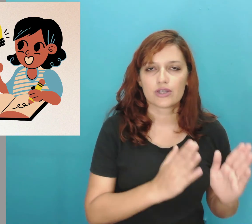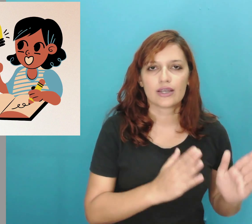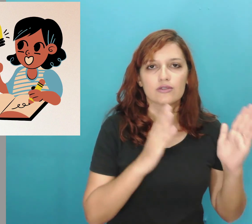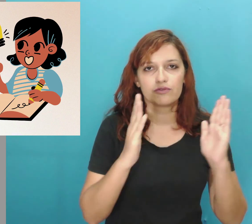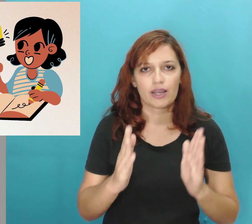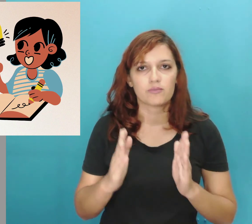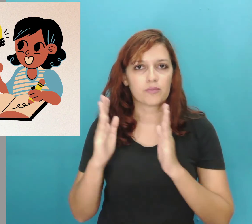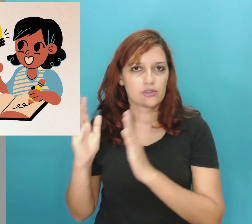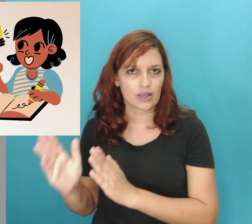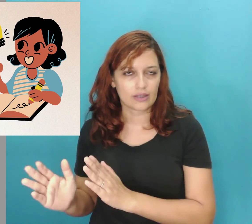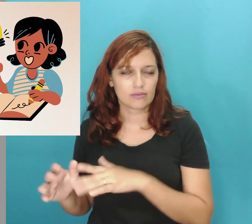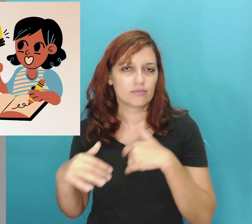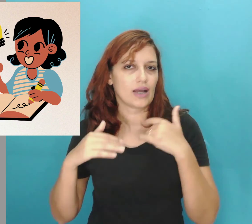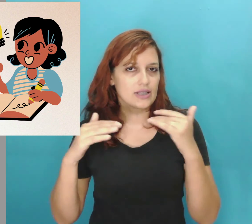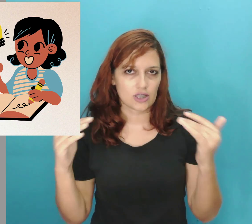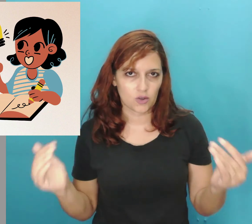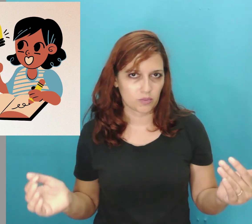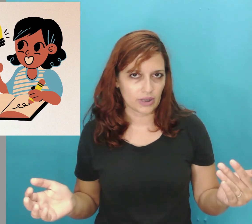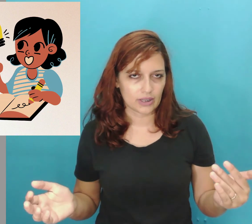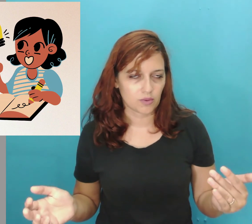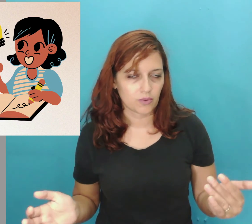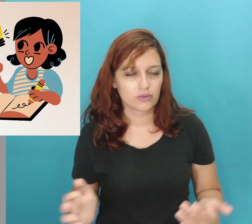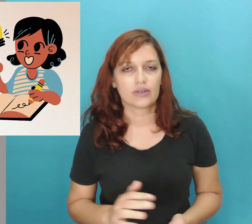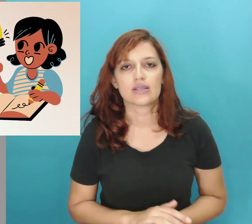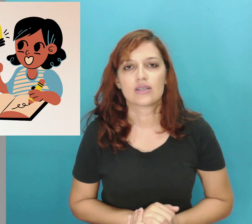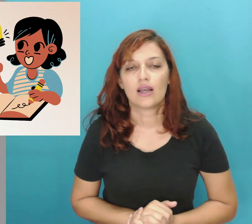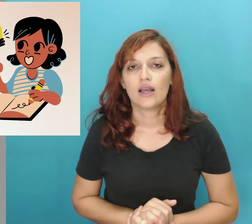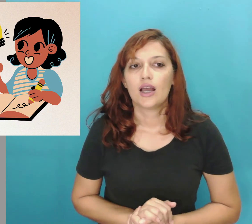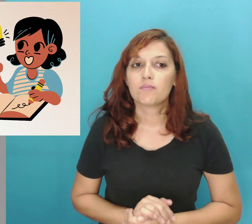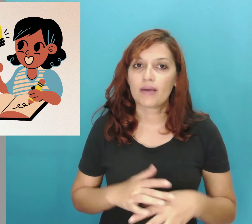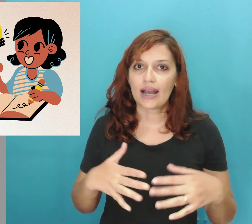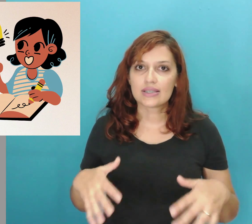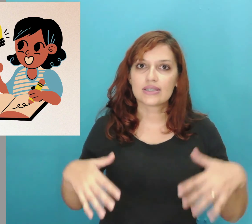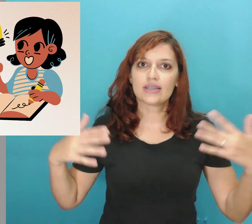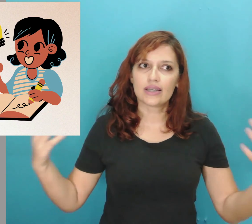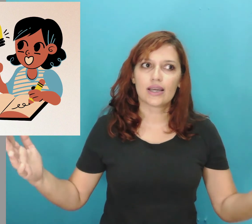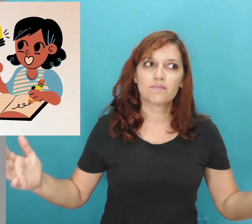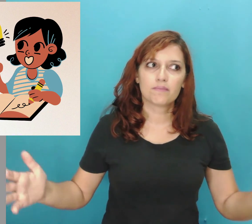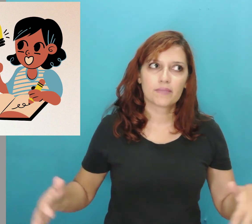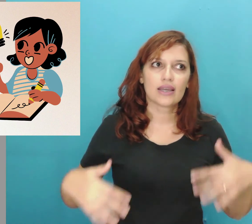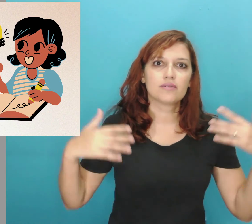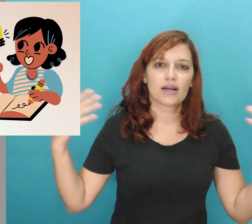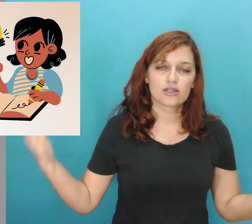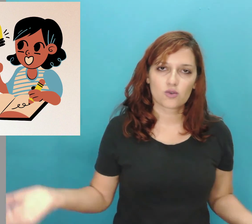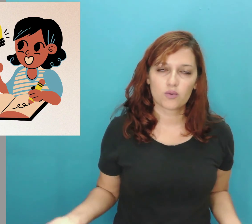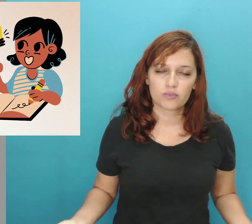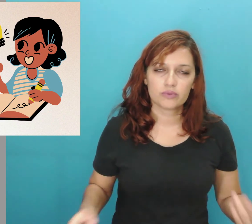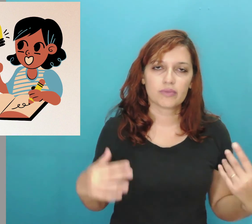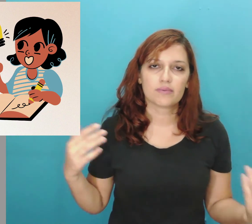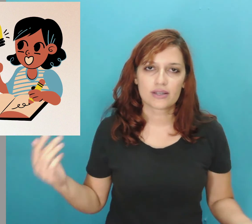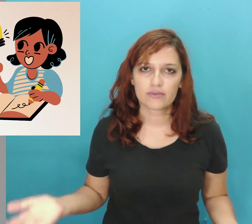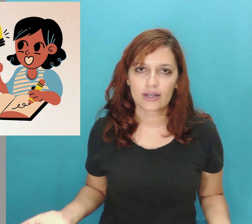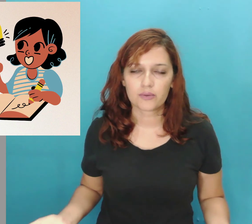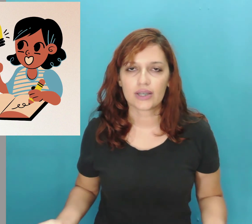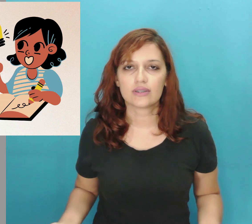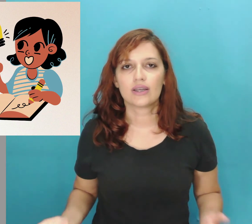sujeito, verbo, objeto, assim como na língua portuguesa, mas que é bem mais comum, bem mais frequente